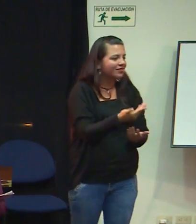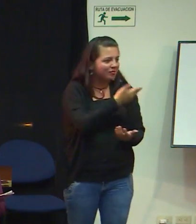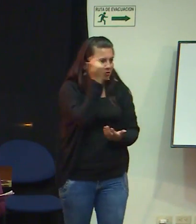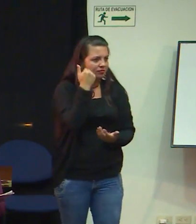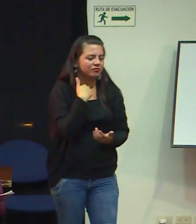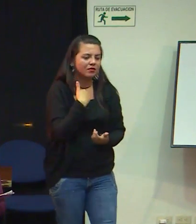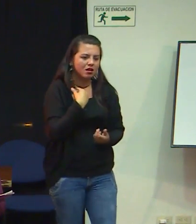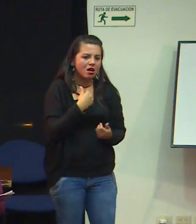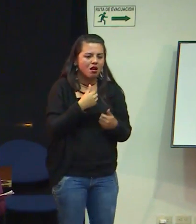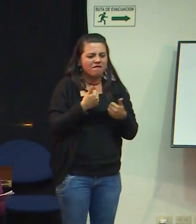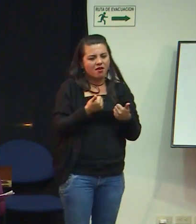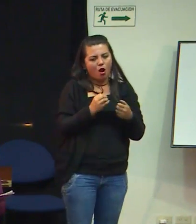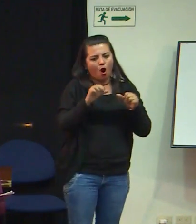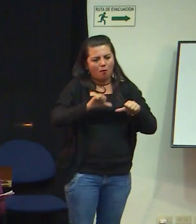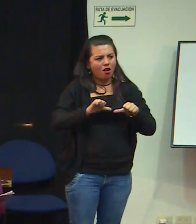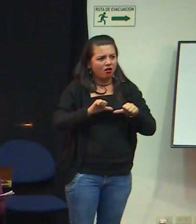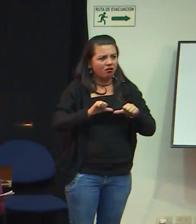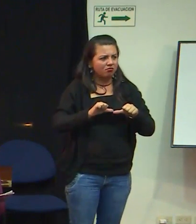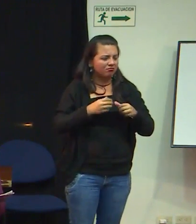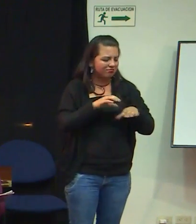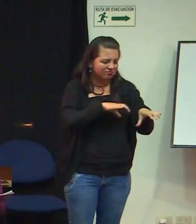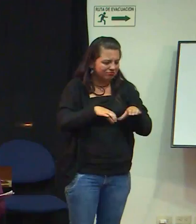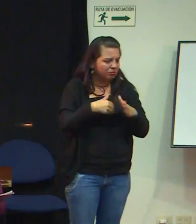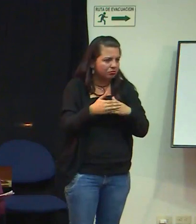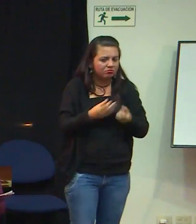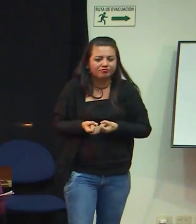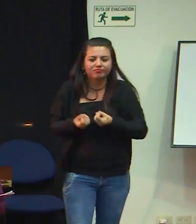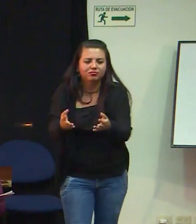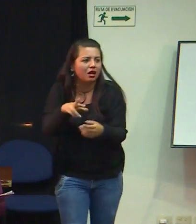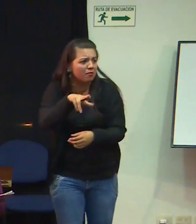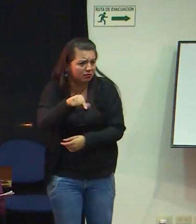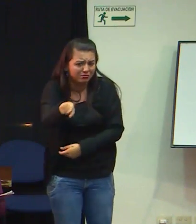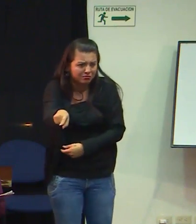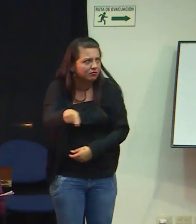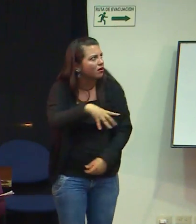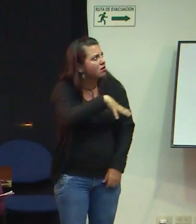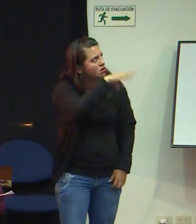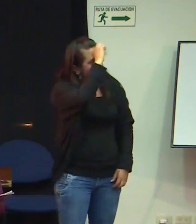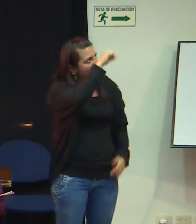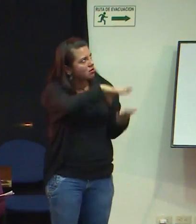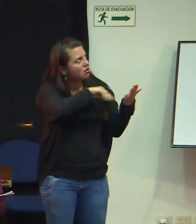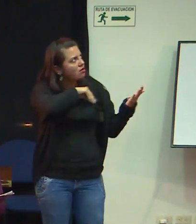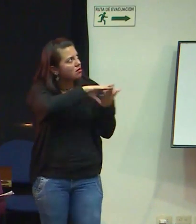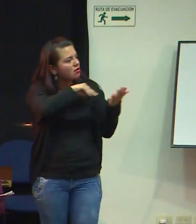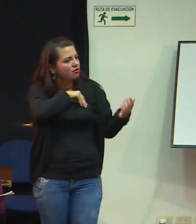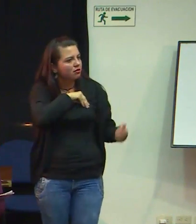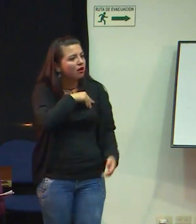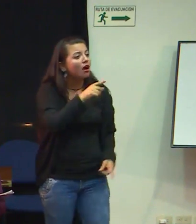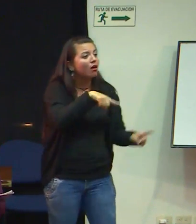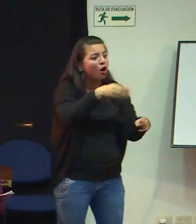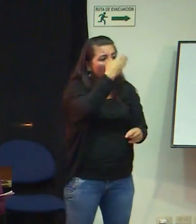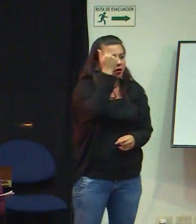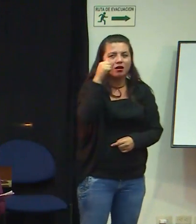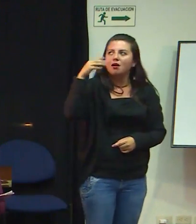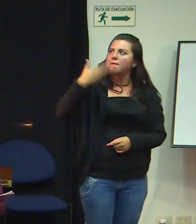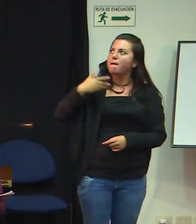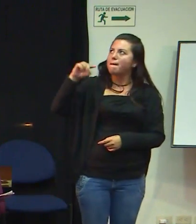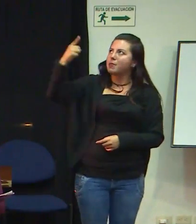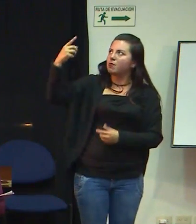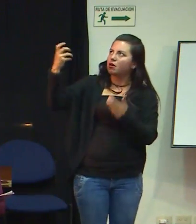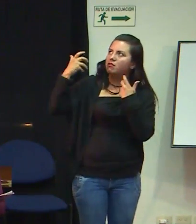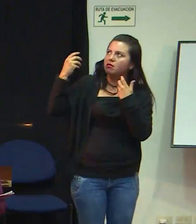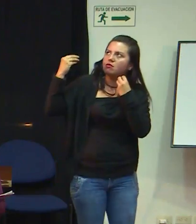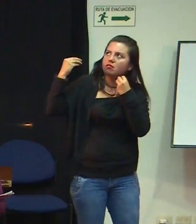malo que hagamos se lo transmitimos hasta a nuestros hermanos, ¿sí? Se nos olvida mucho que nuestra mamá fue la primera que nos educó. Se nos